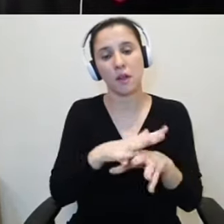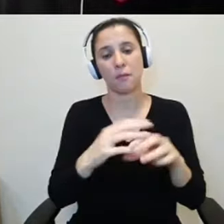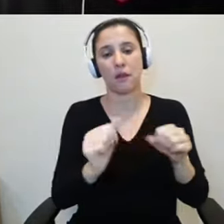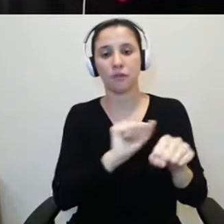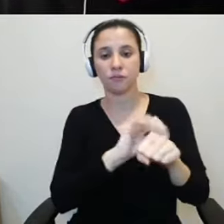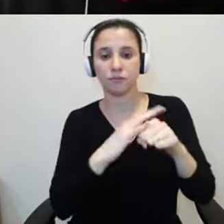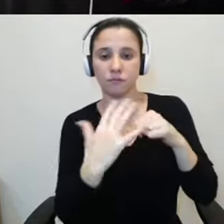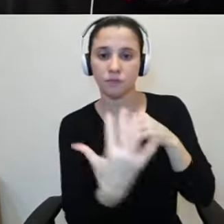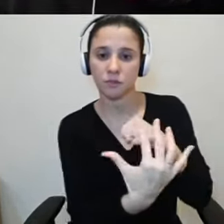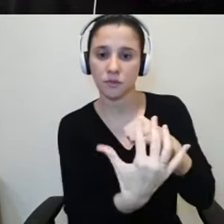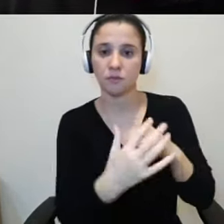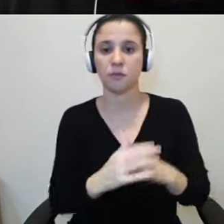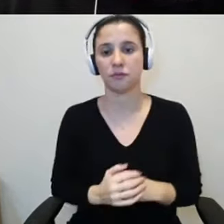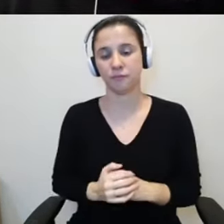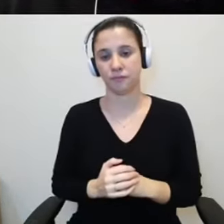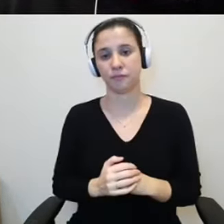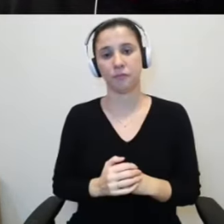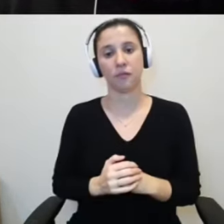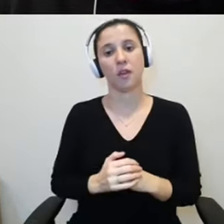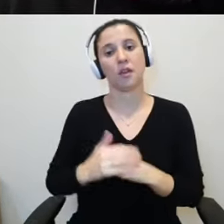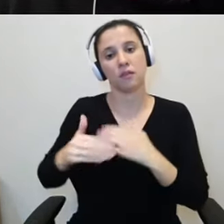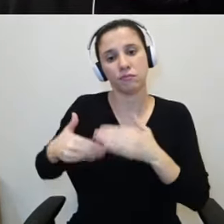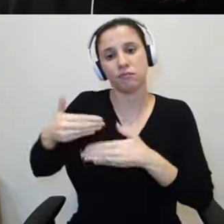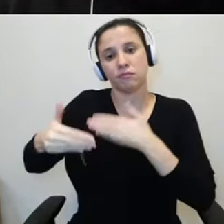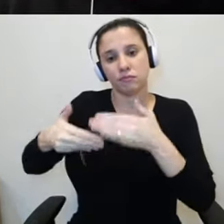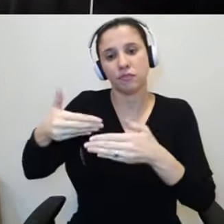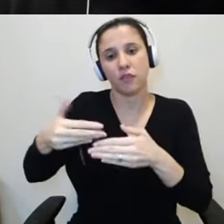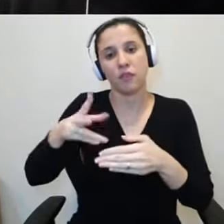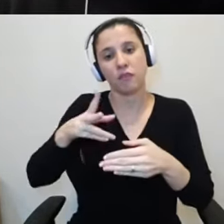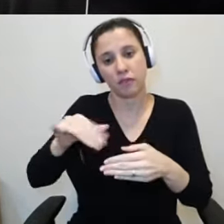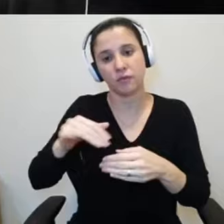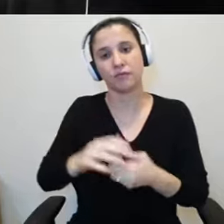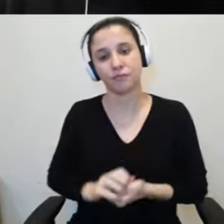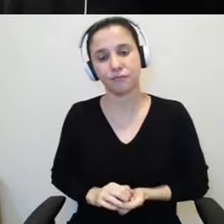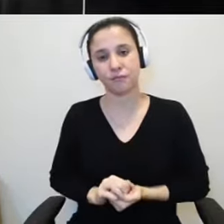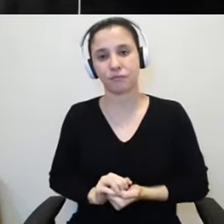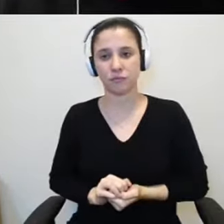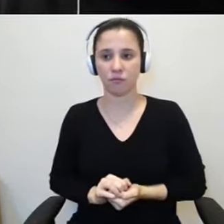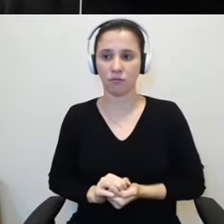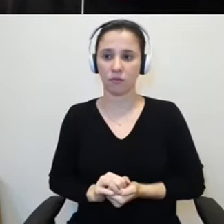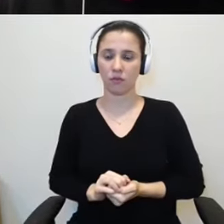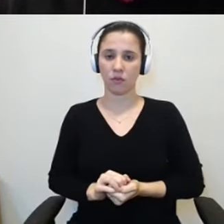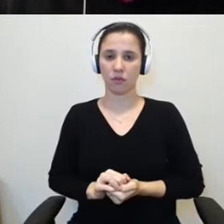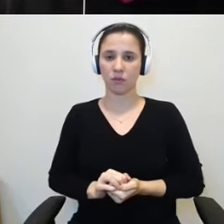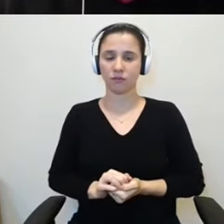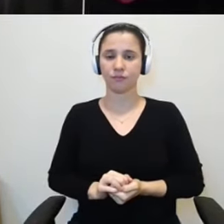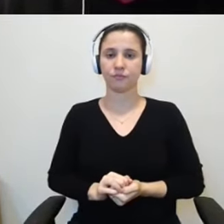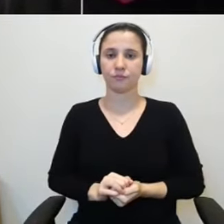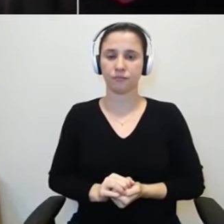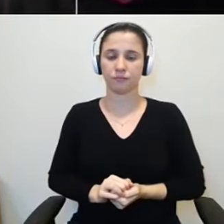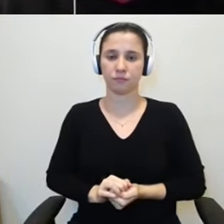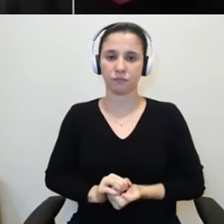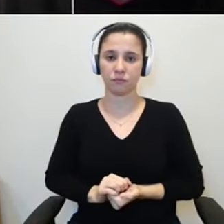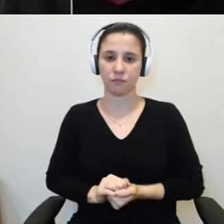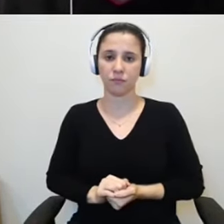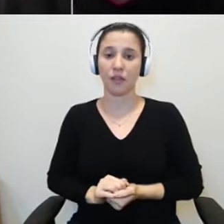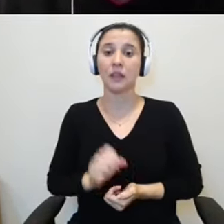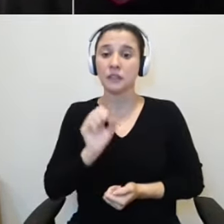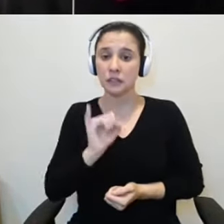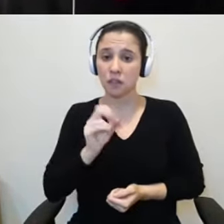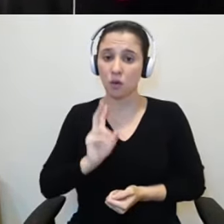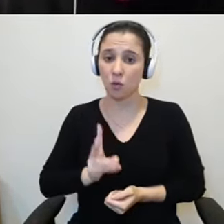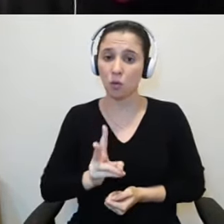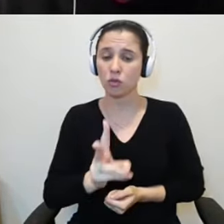por diante, né? Vamos ver aqui. Ah, mantendo essa previsão, o primeiro semestre terminaria no final de